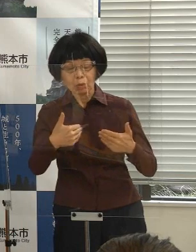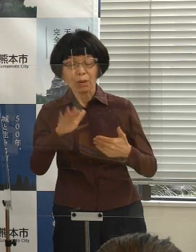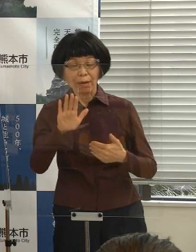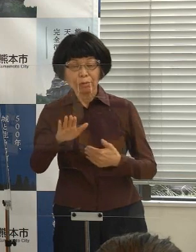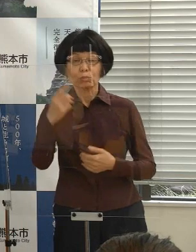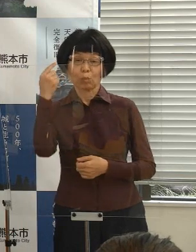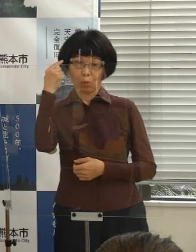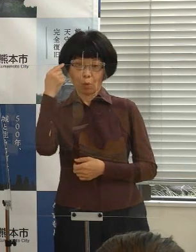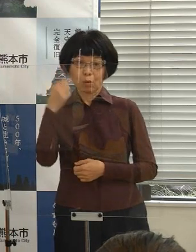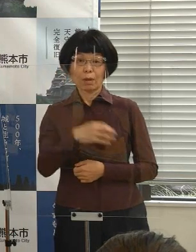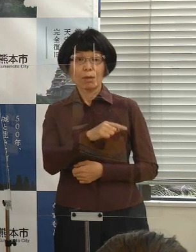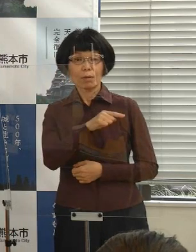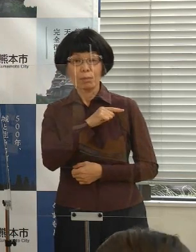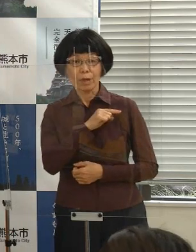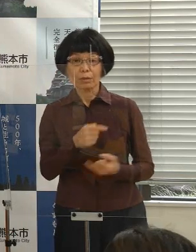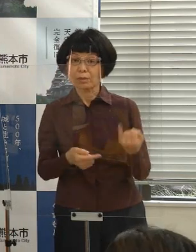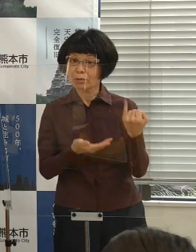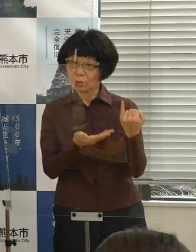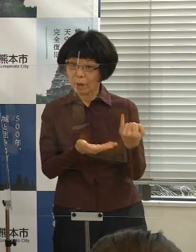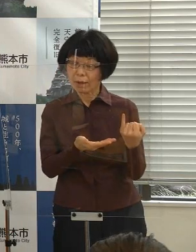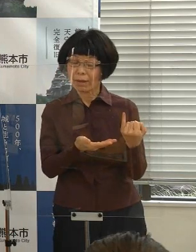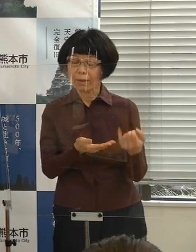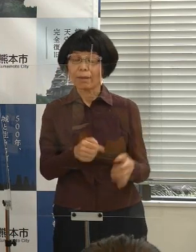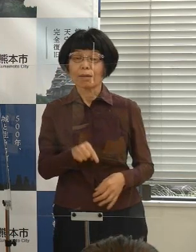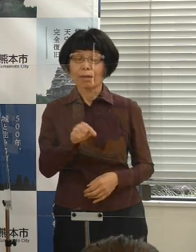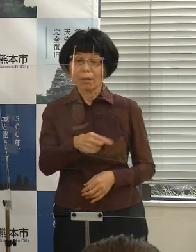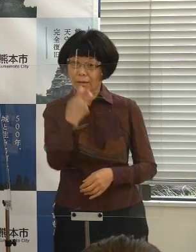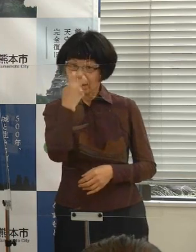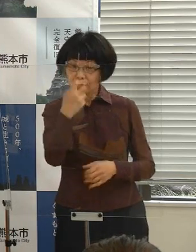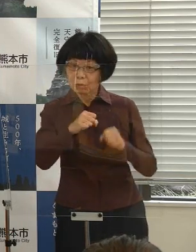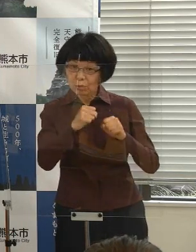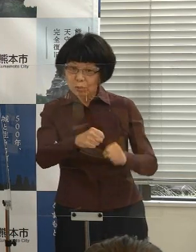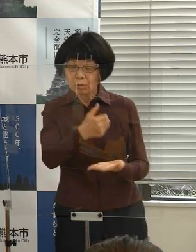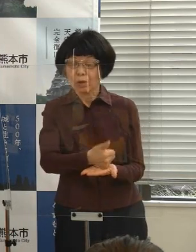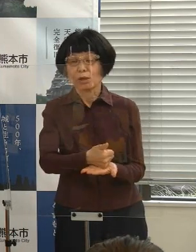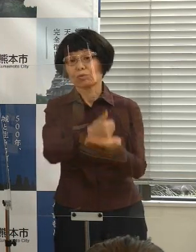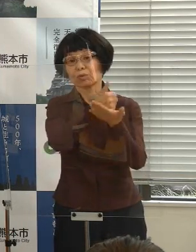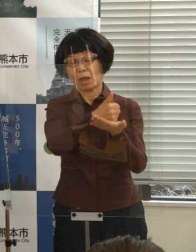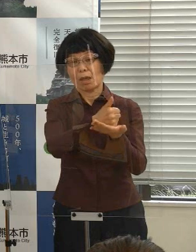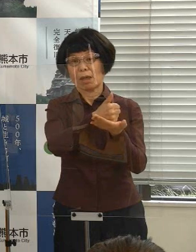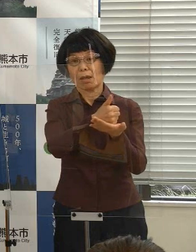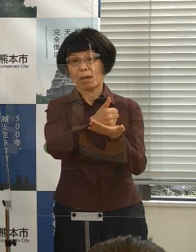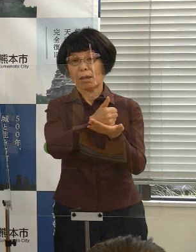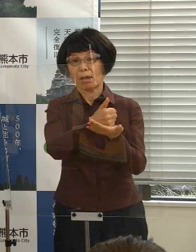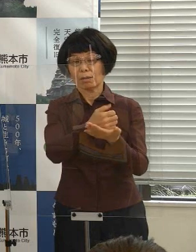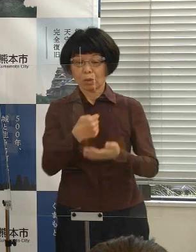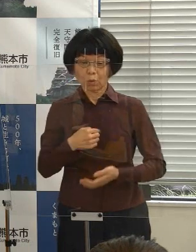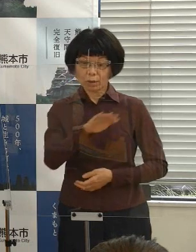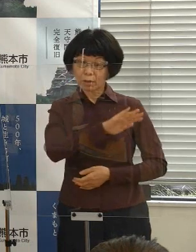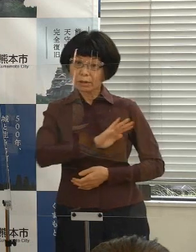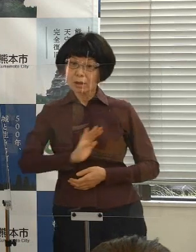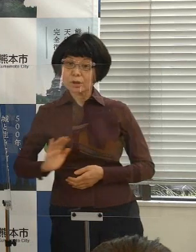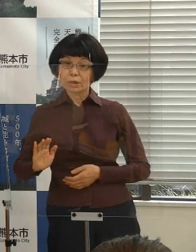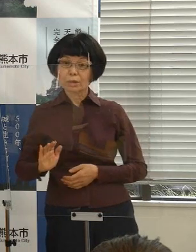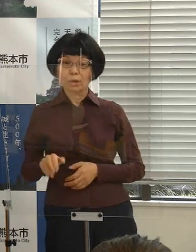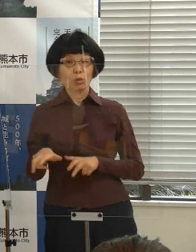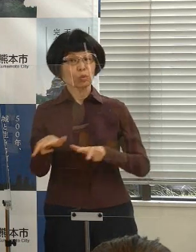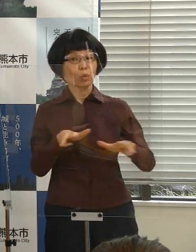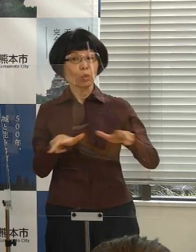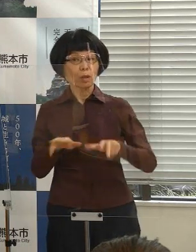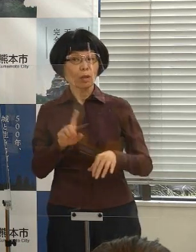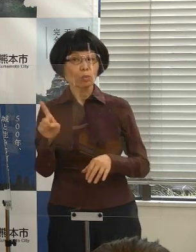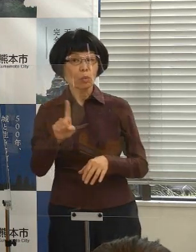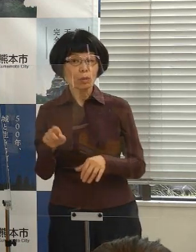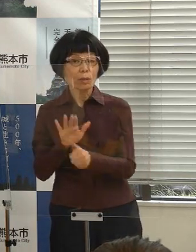ています。まずそれが最優先ではないかなというふうに思います。そうすると行政の支援にどういう形でつなげられるの